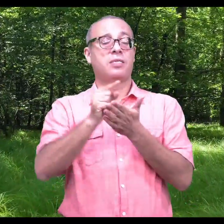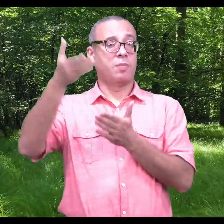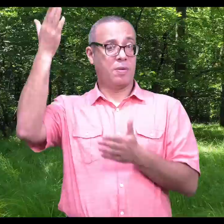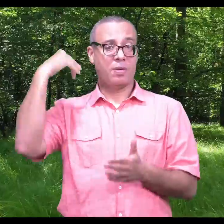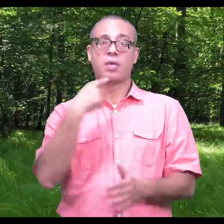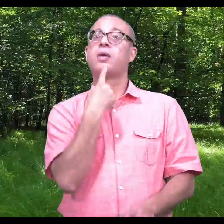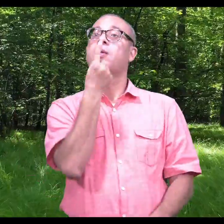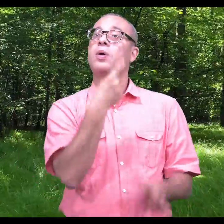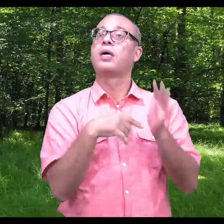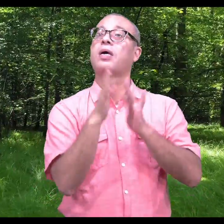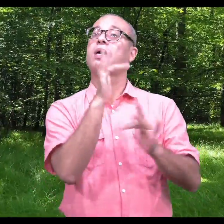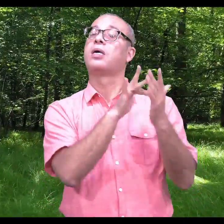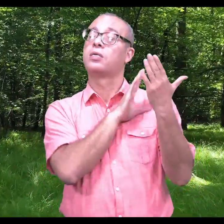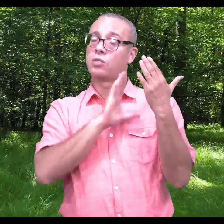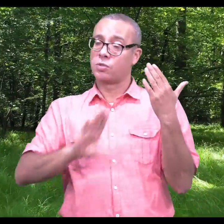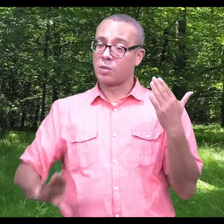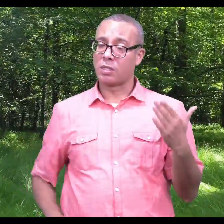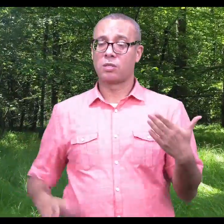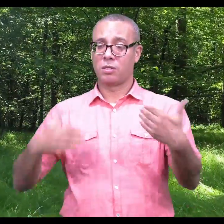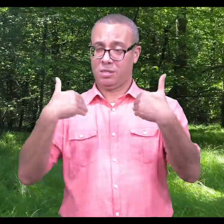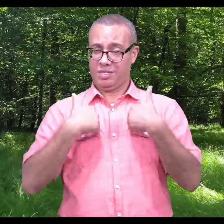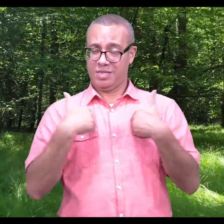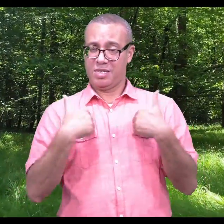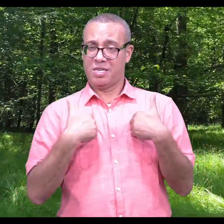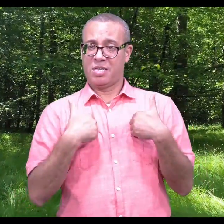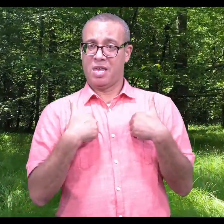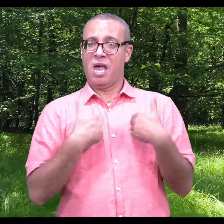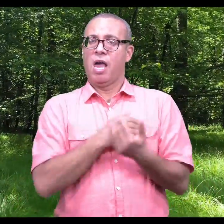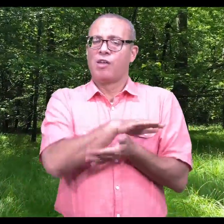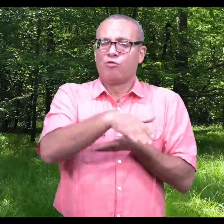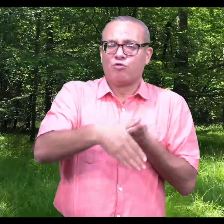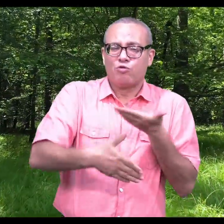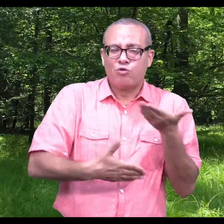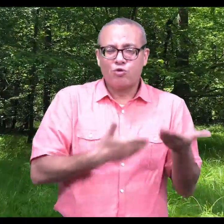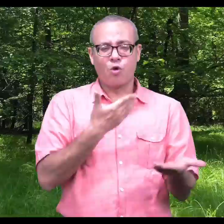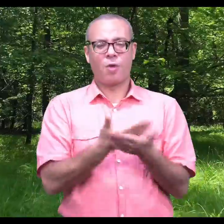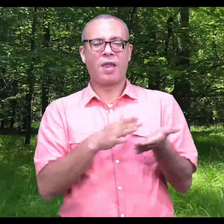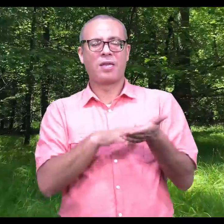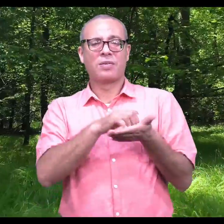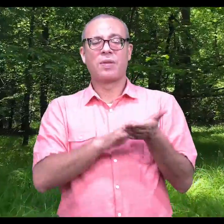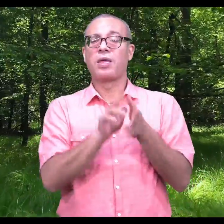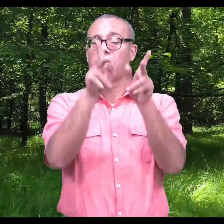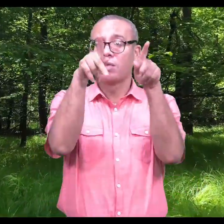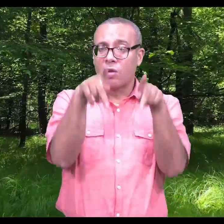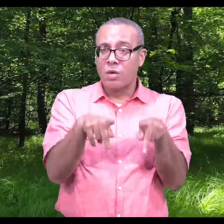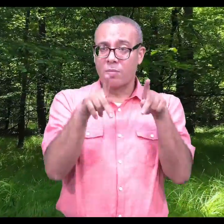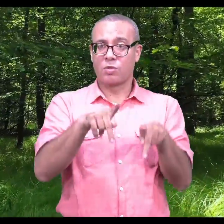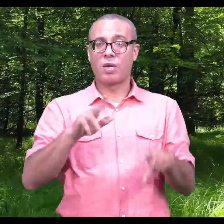de crecimiento, de desarrollo que todo ser humano experimenta. Dice en Lucas capítulo 2, versículo 25,